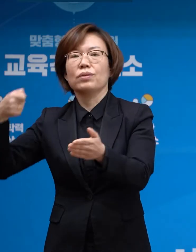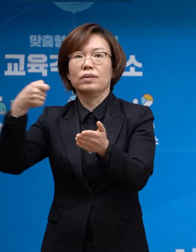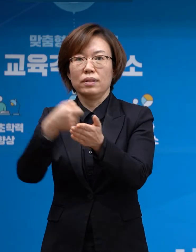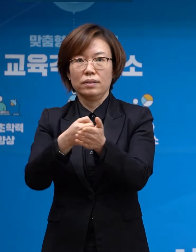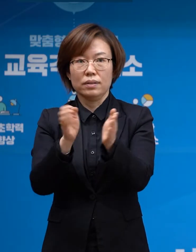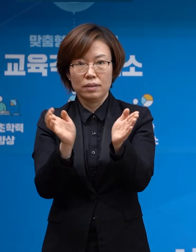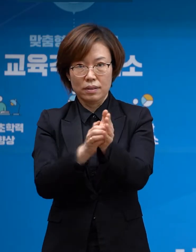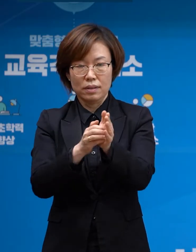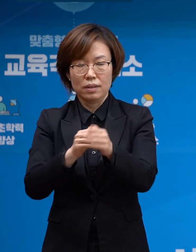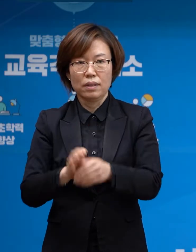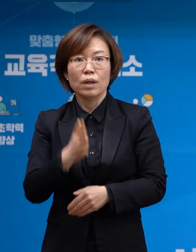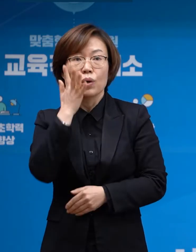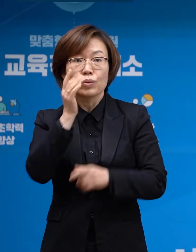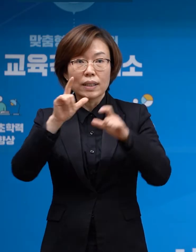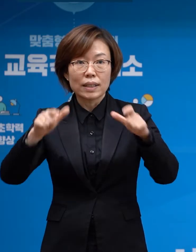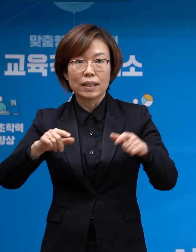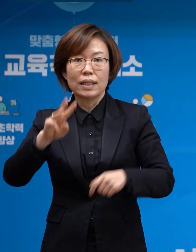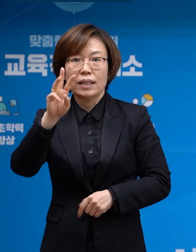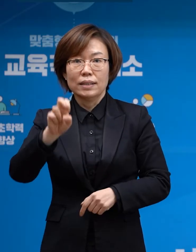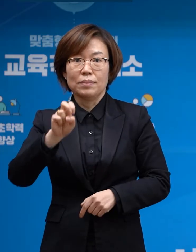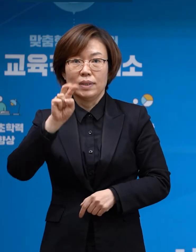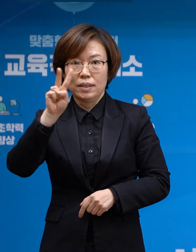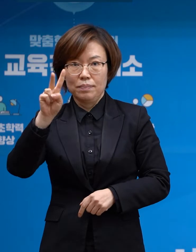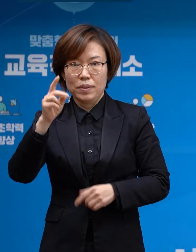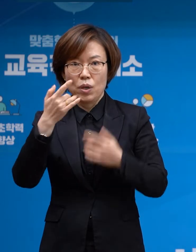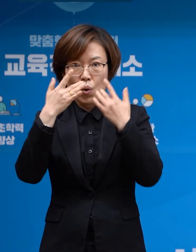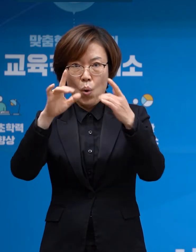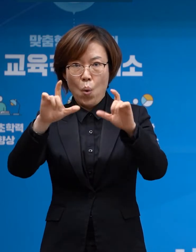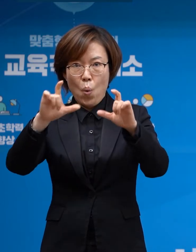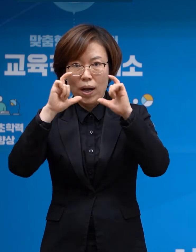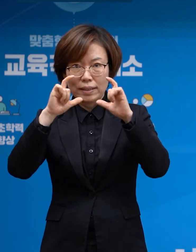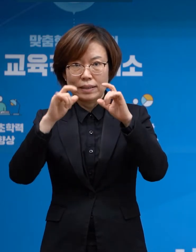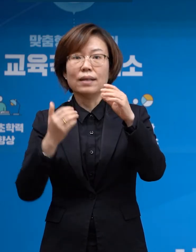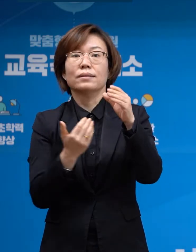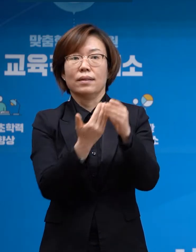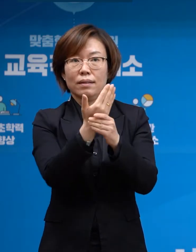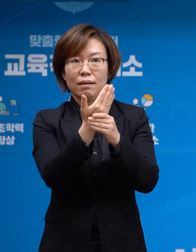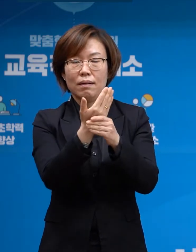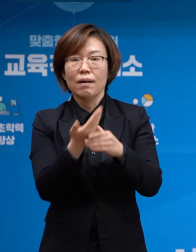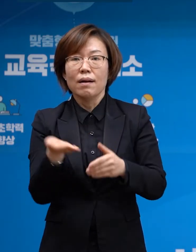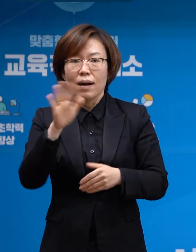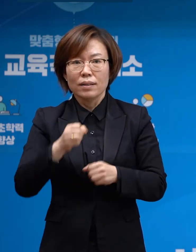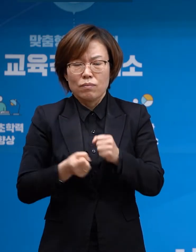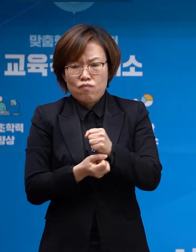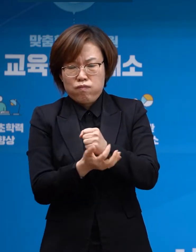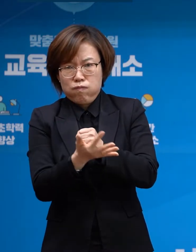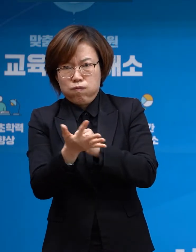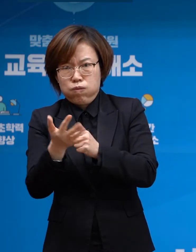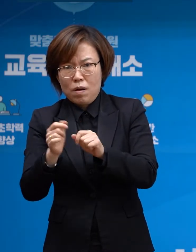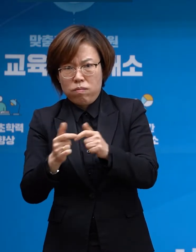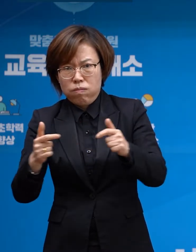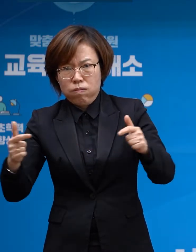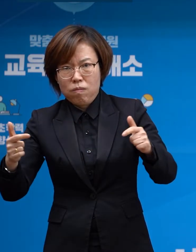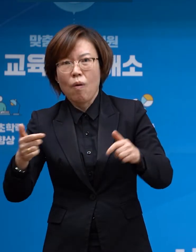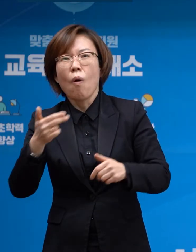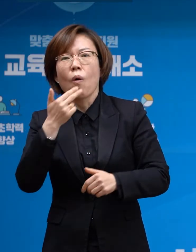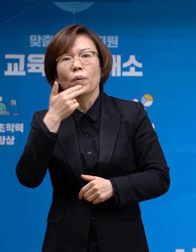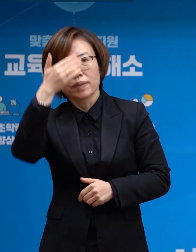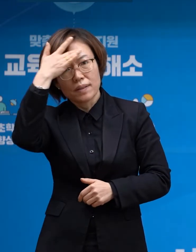결정했습니다. 울산은 32명의 확진자가 발생했으나 다행히 대규모 확산은 일어나지